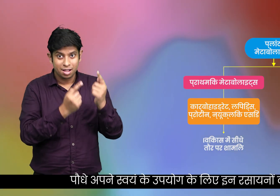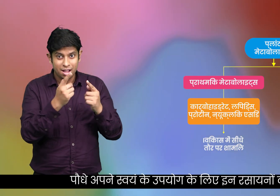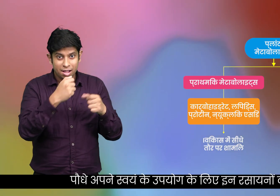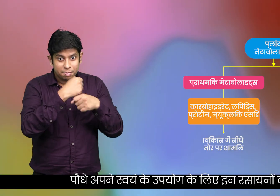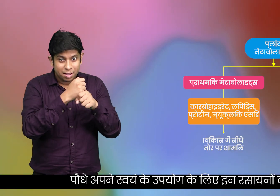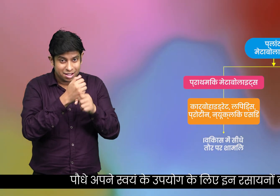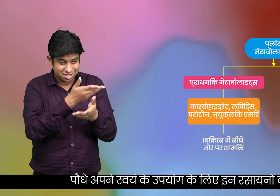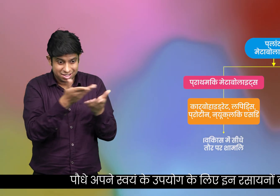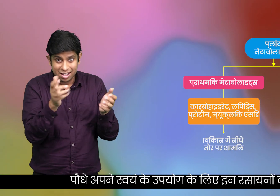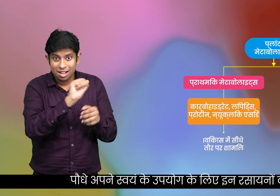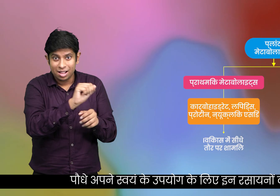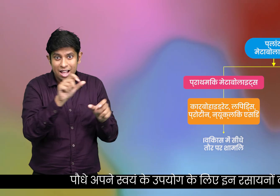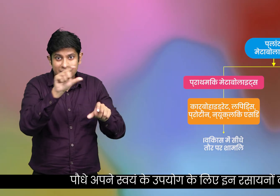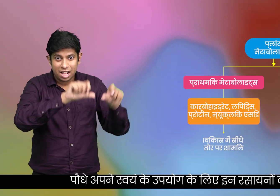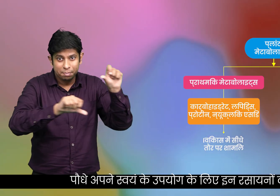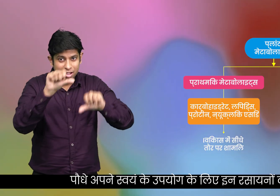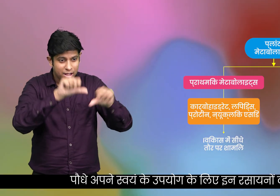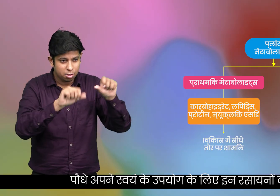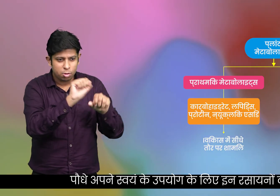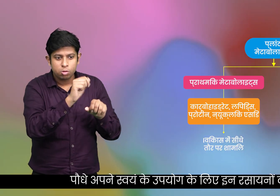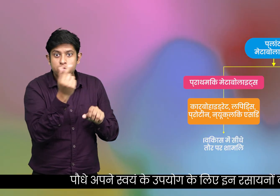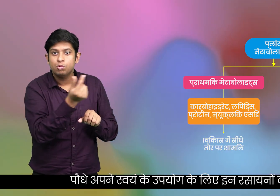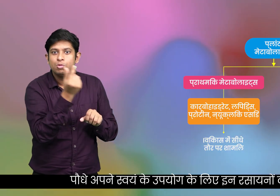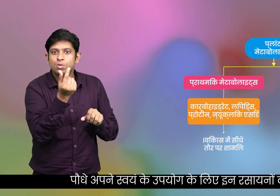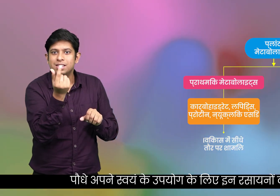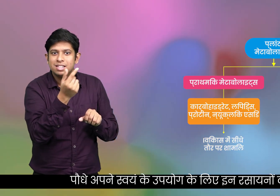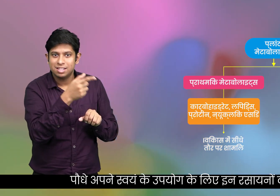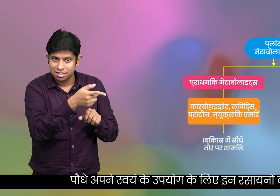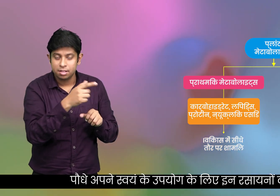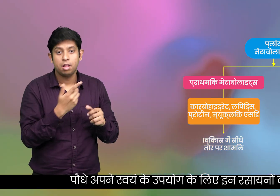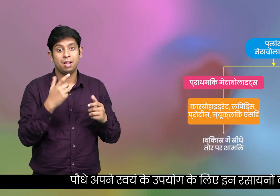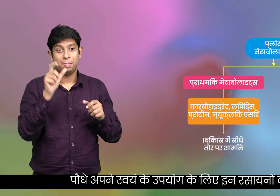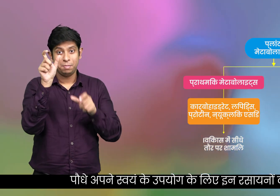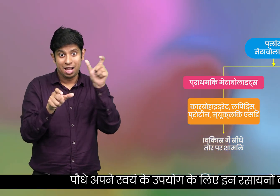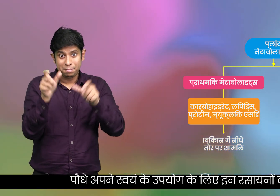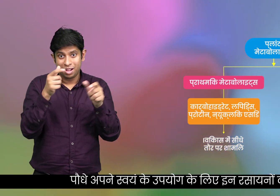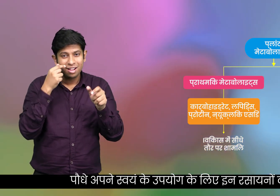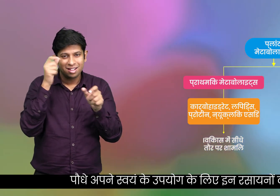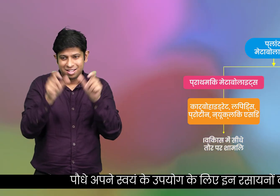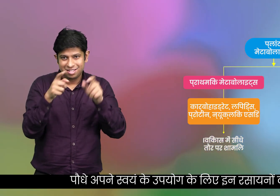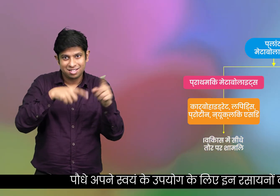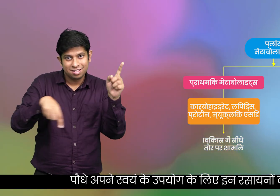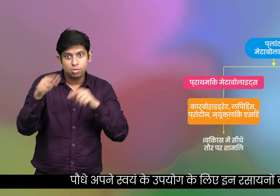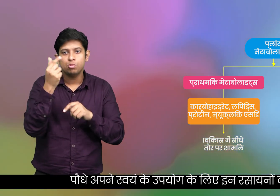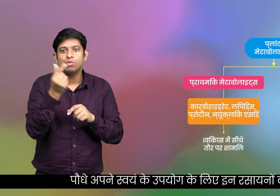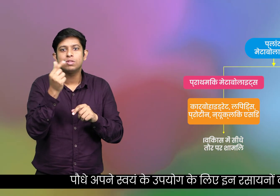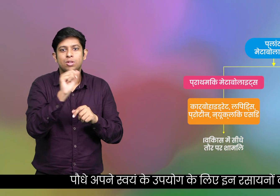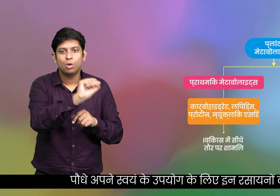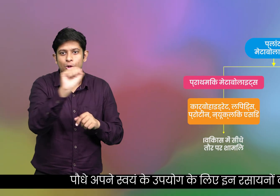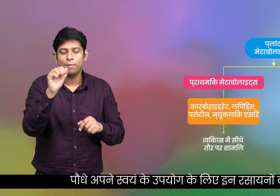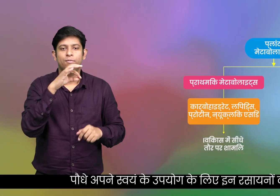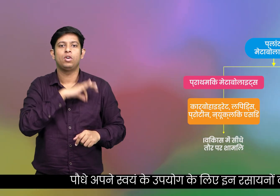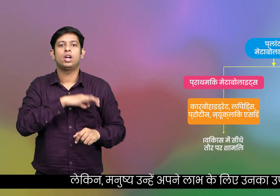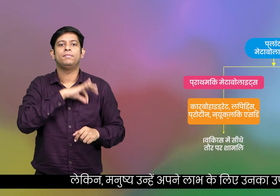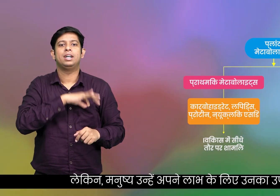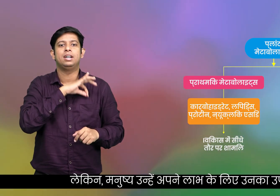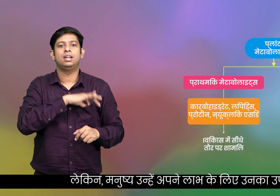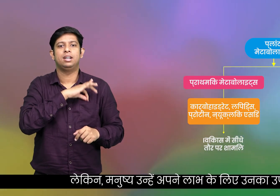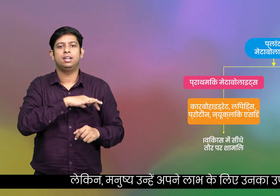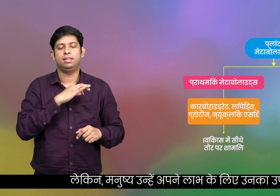पेड़ अपने स्वयं के उपयोग के लिए इन रसायनों का उत्पादन करते हैं, लेकिन मनुष्य